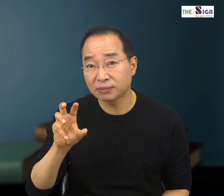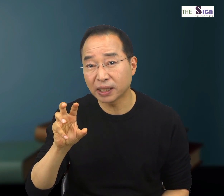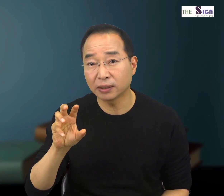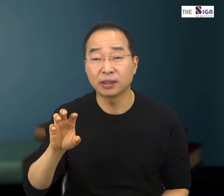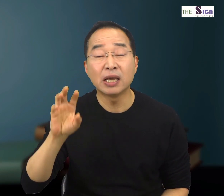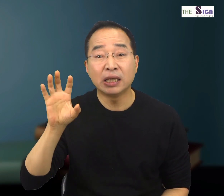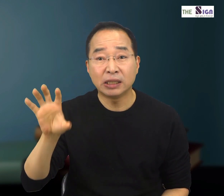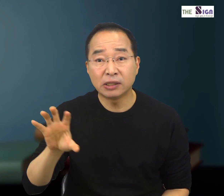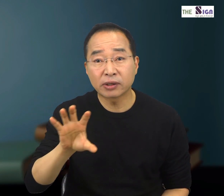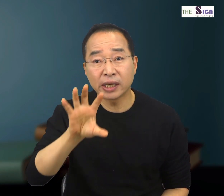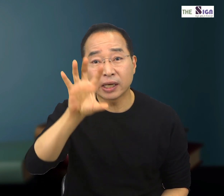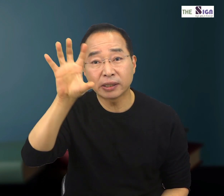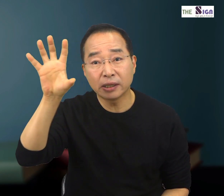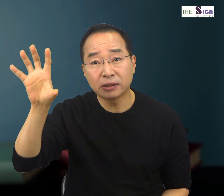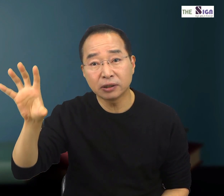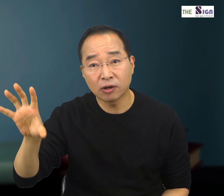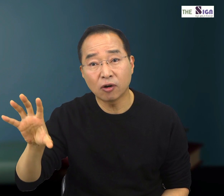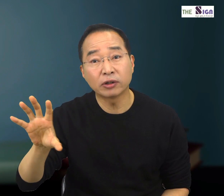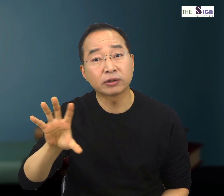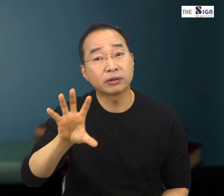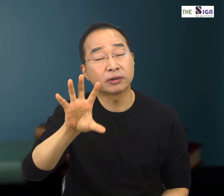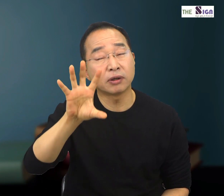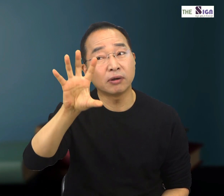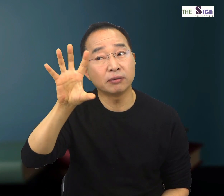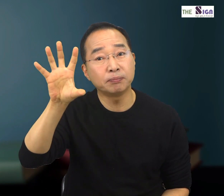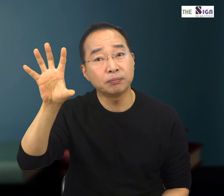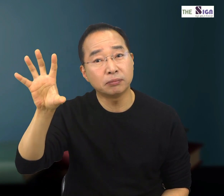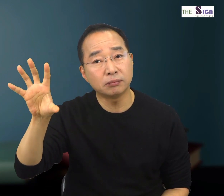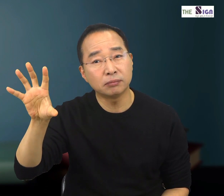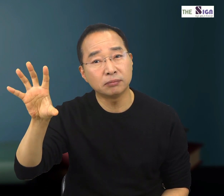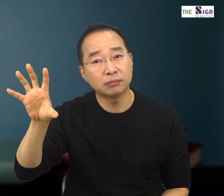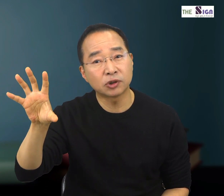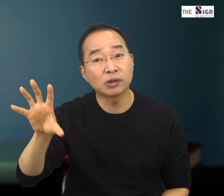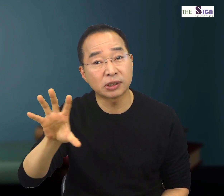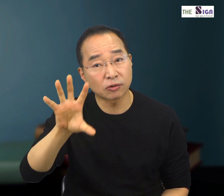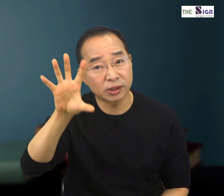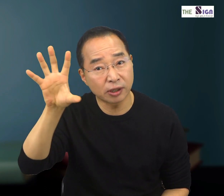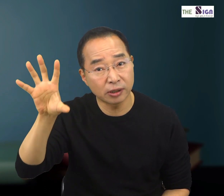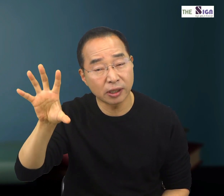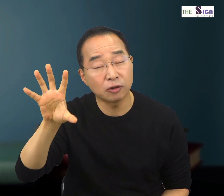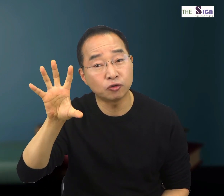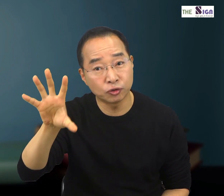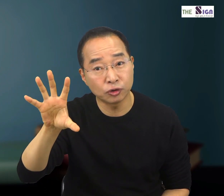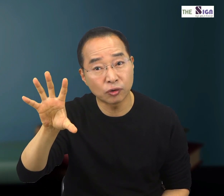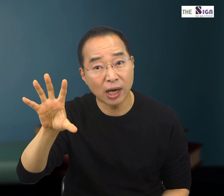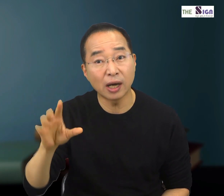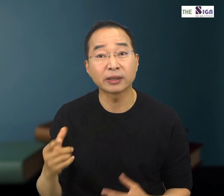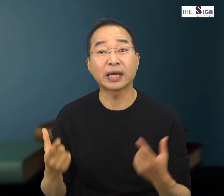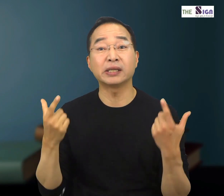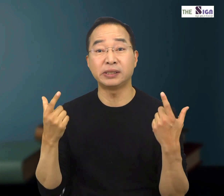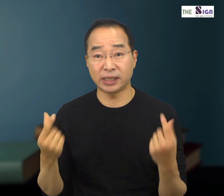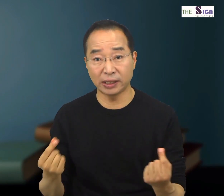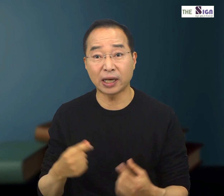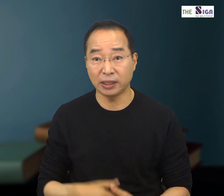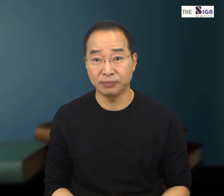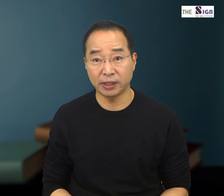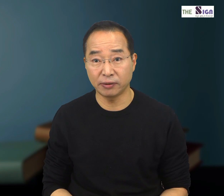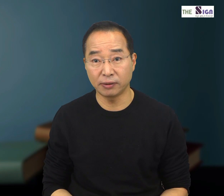있지만 이렇게 해야 되는 거, 어떤 정식적으로 이렇게 해야 되는 룰과 딱 일치한다는 의미예요.